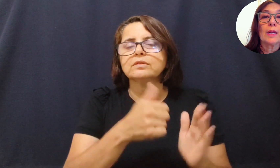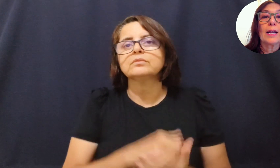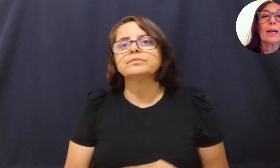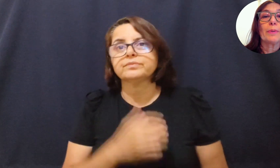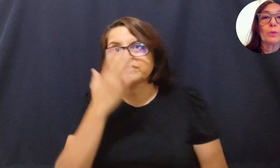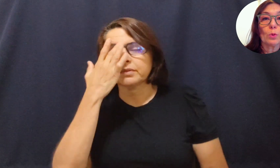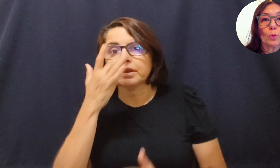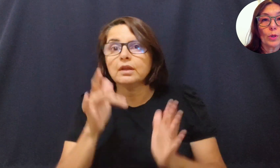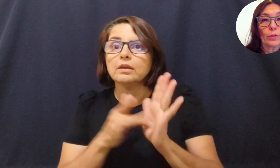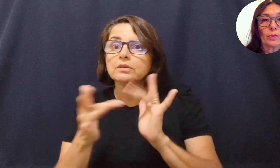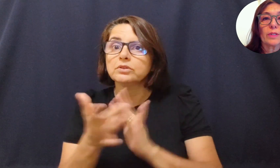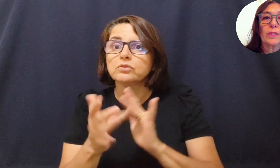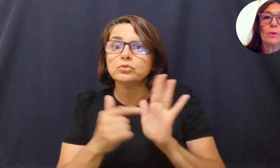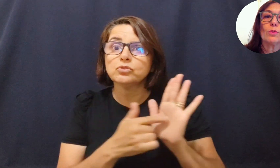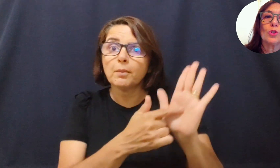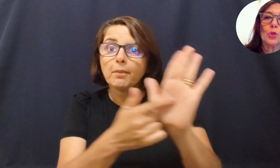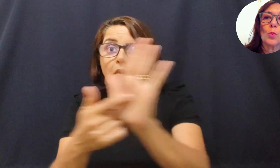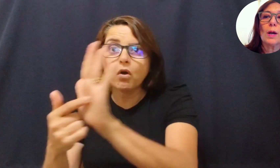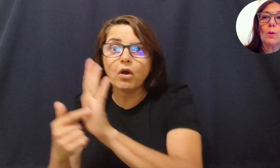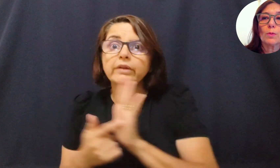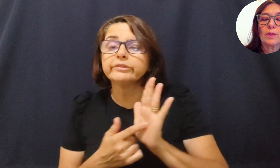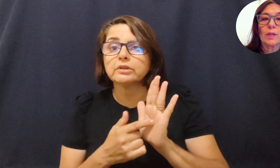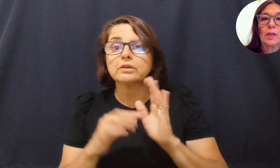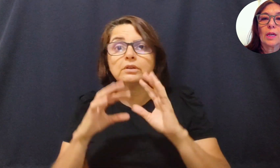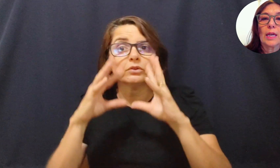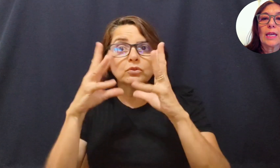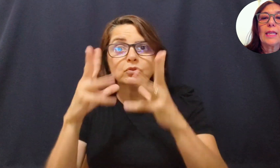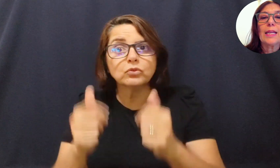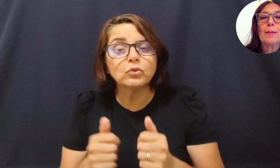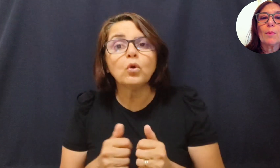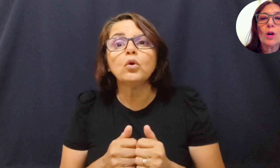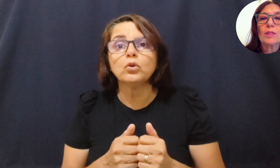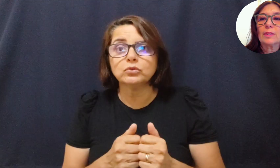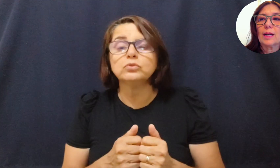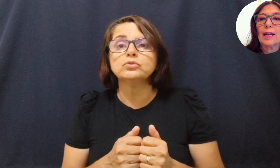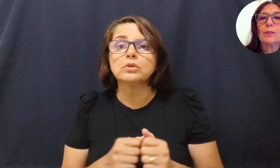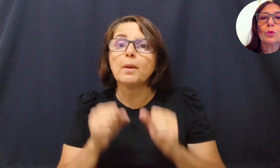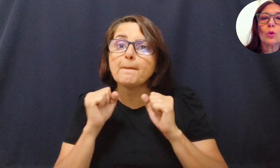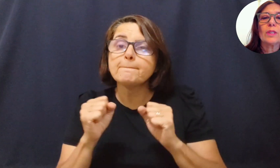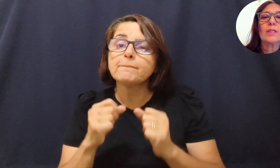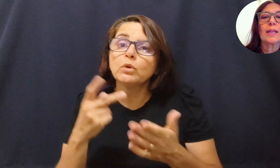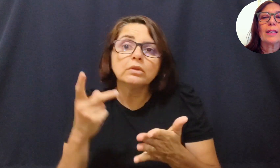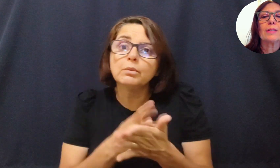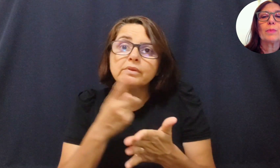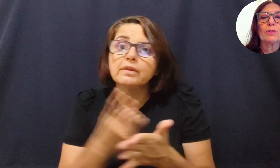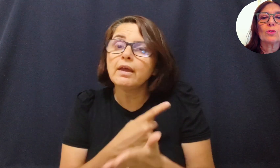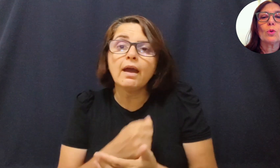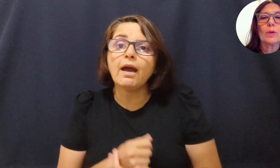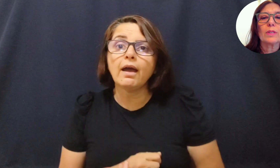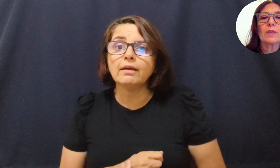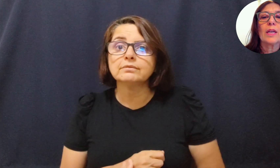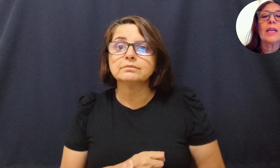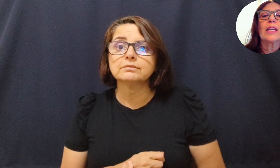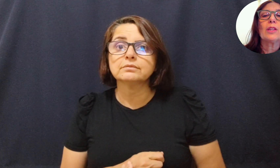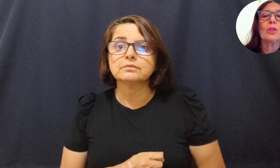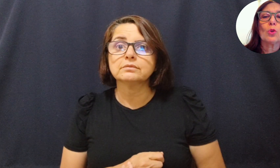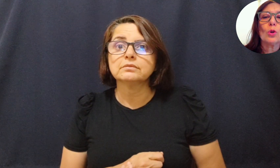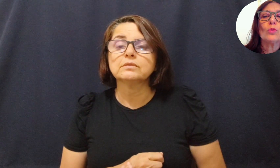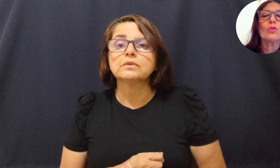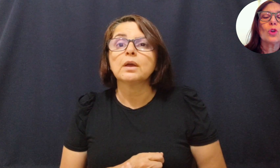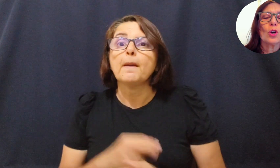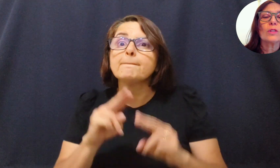João, capítulo 8, versículos de 1 a 11. E ele mostra a todas aquelas pessoas